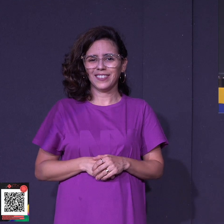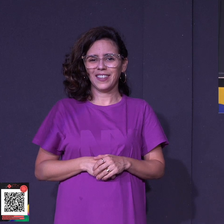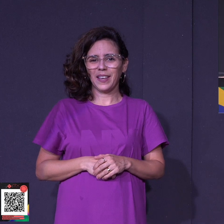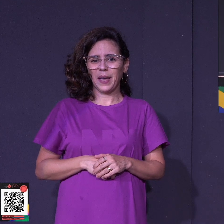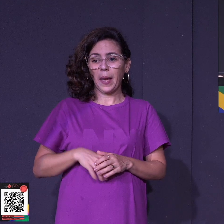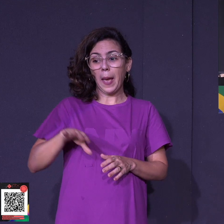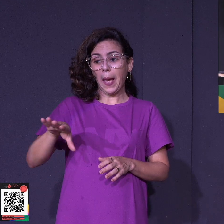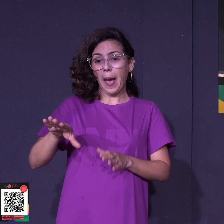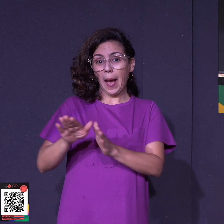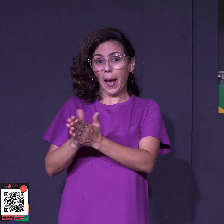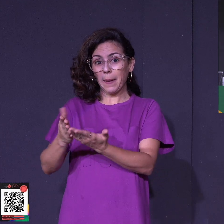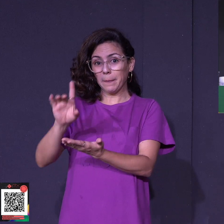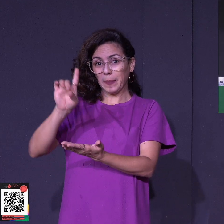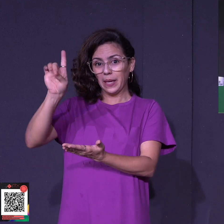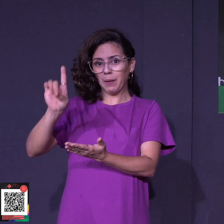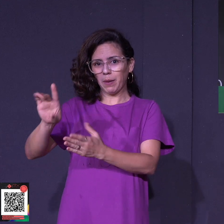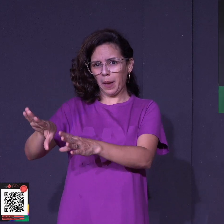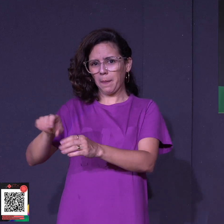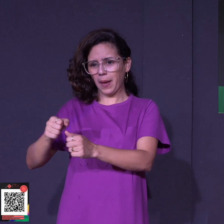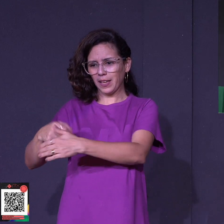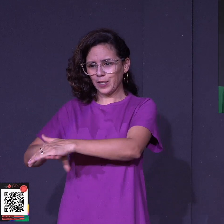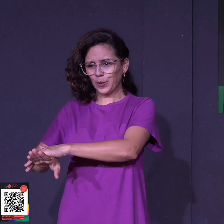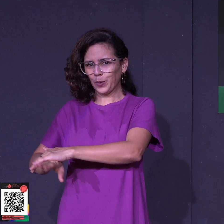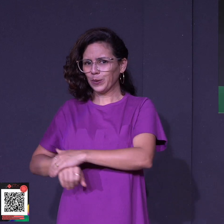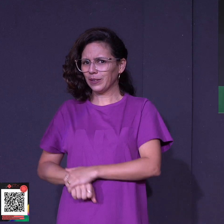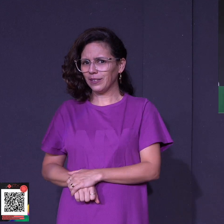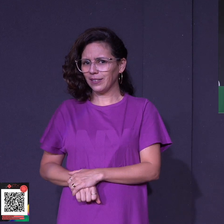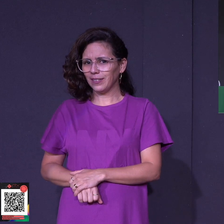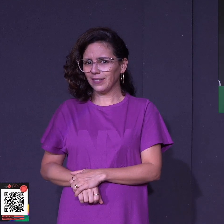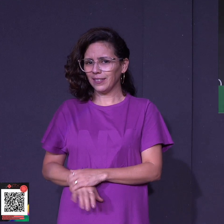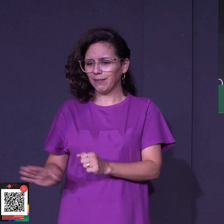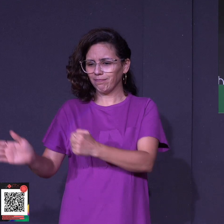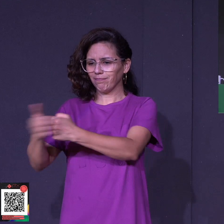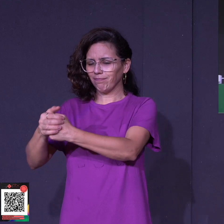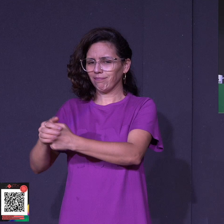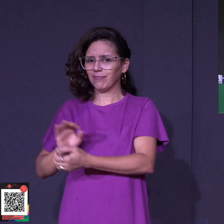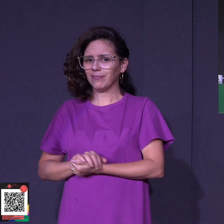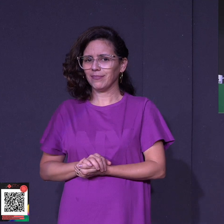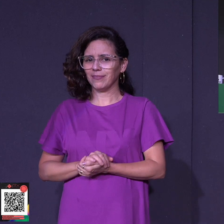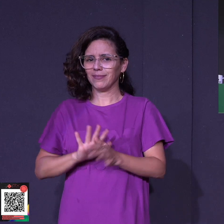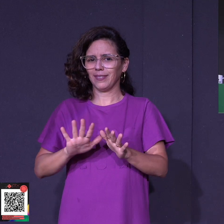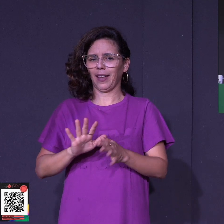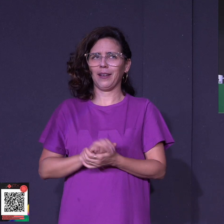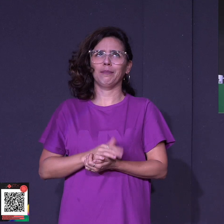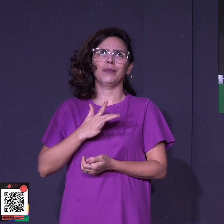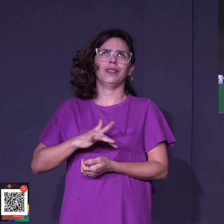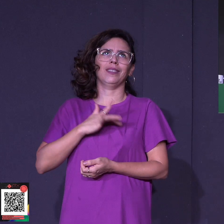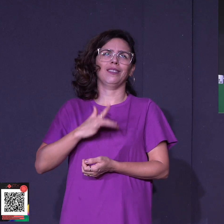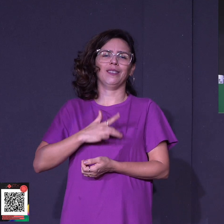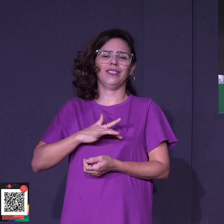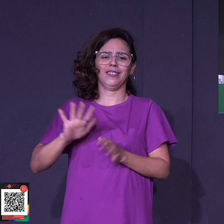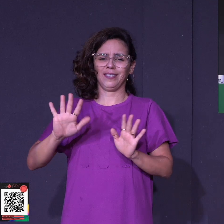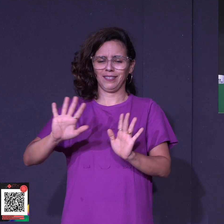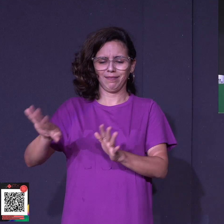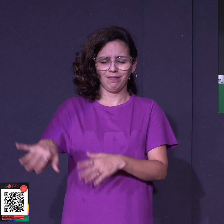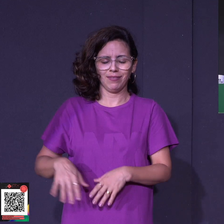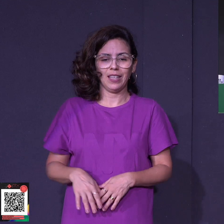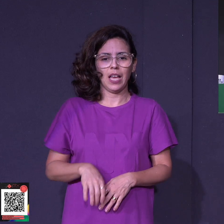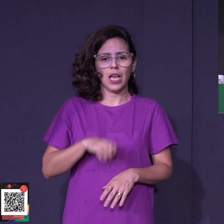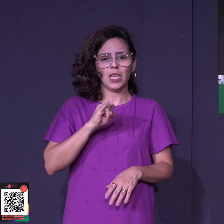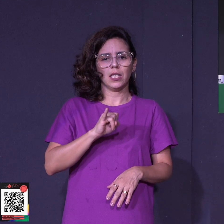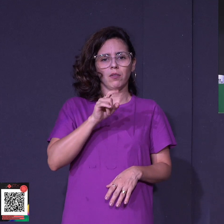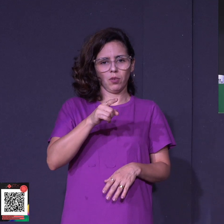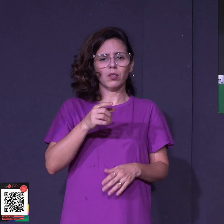Misericórdia, fácil não, irmão. É justo, tem que resolver, resolve. Está errado, que pague. Mas, irmão, vai na